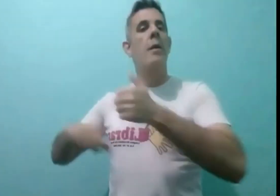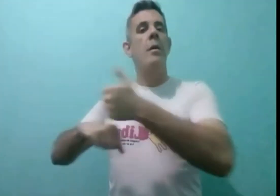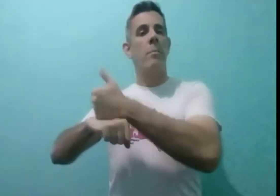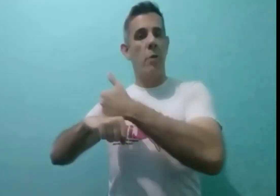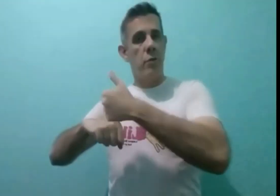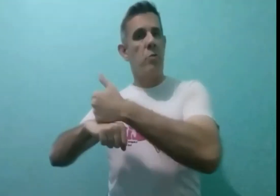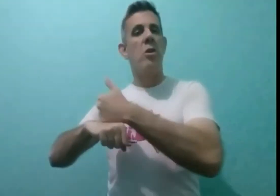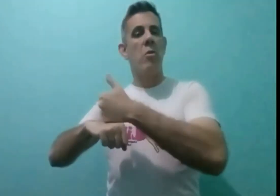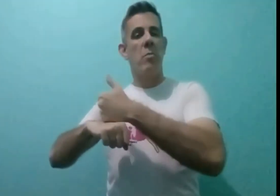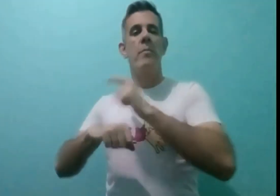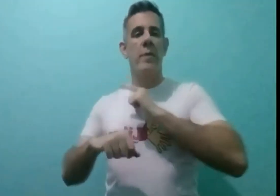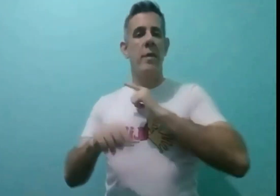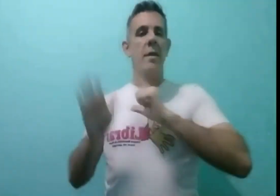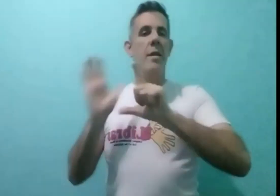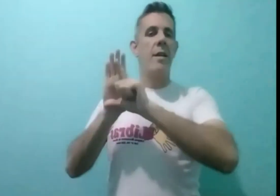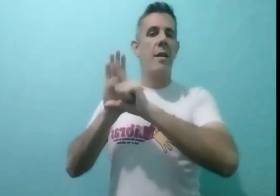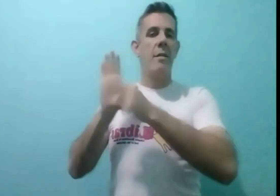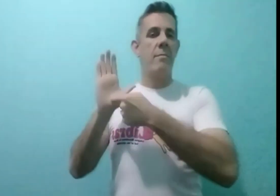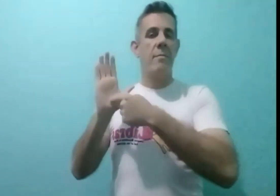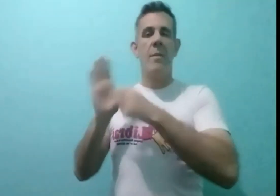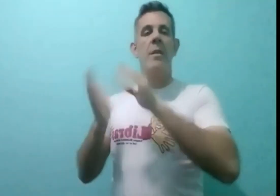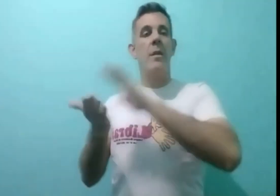né, valorizando o trabalho do intérprete de língua de sinais, que